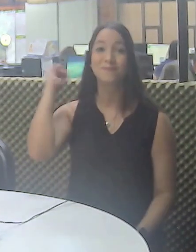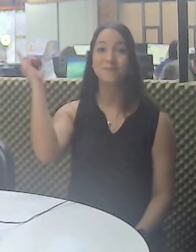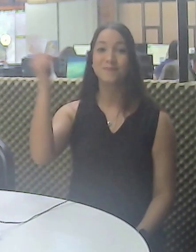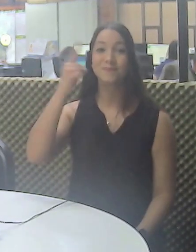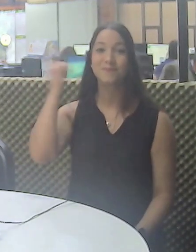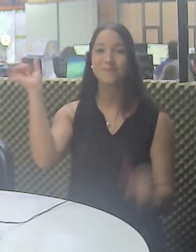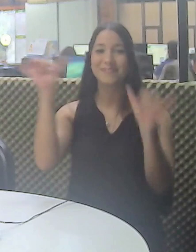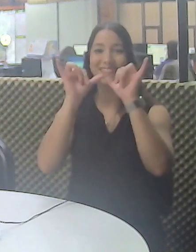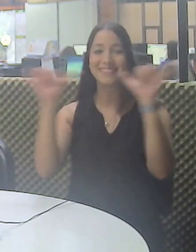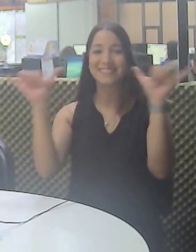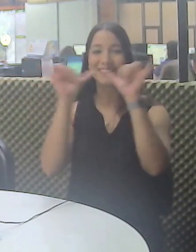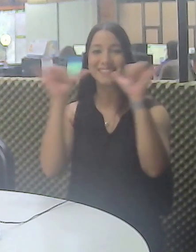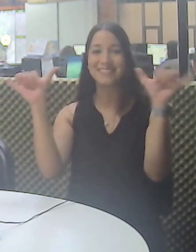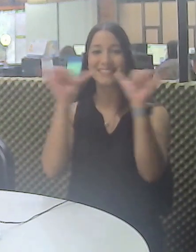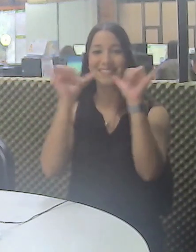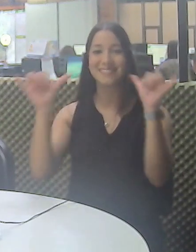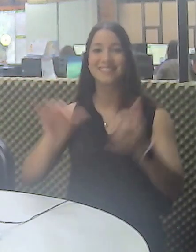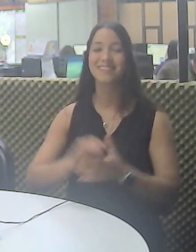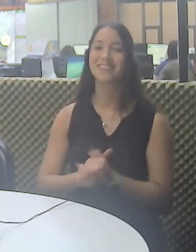Giro de